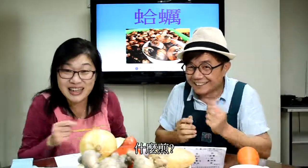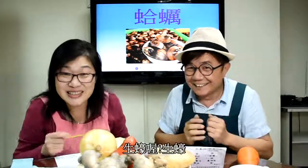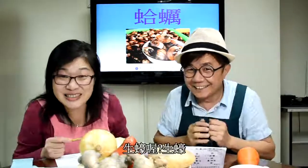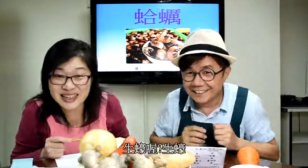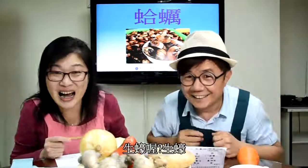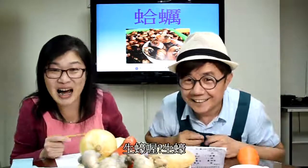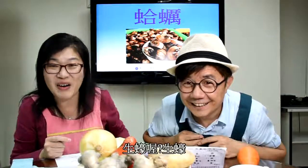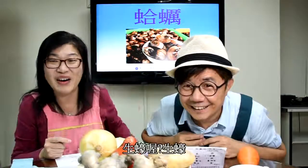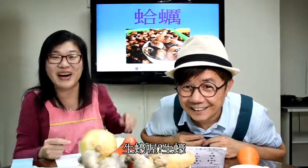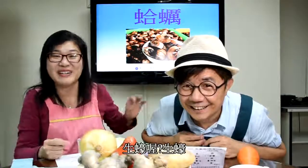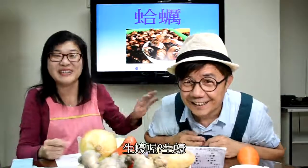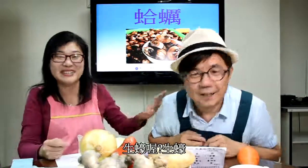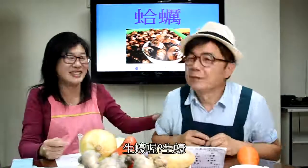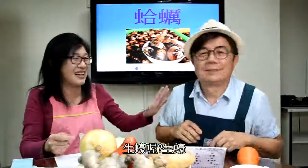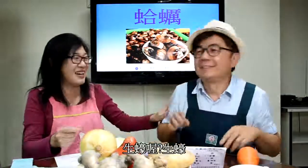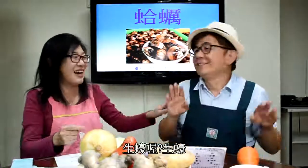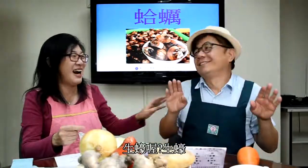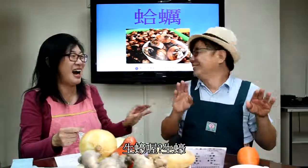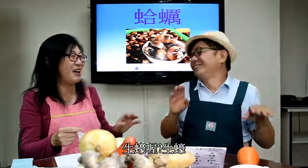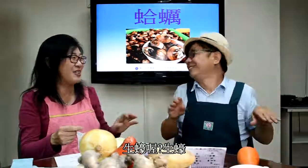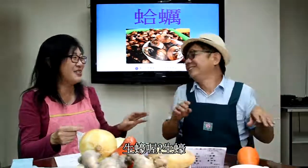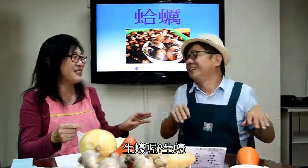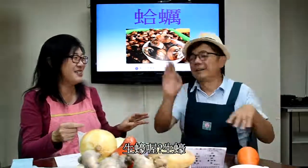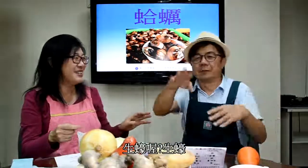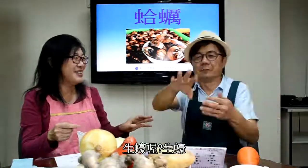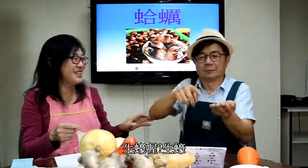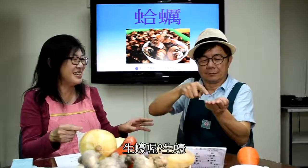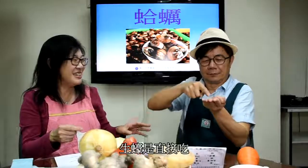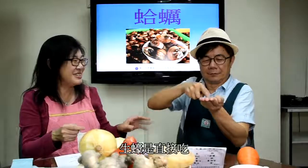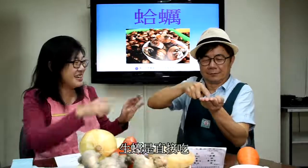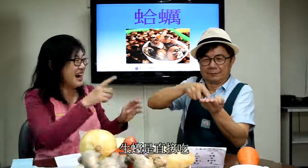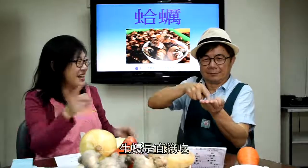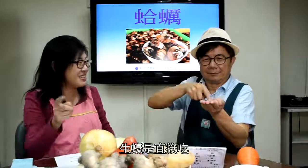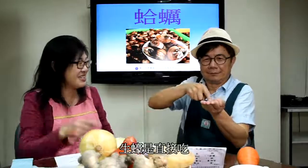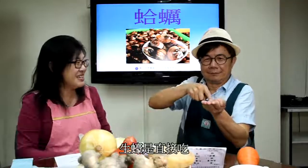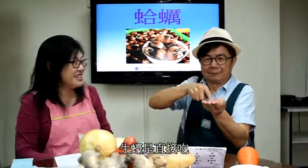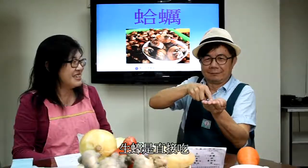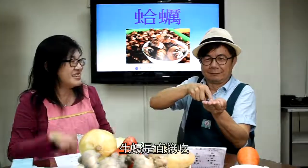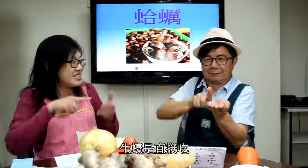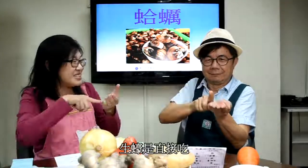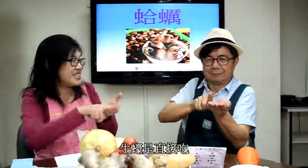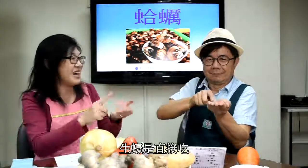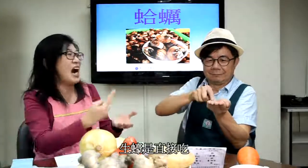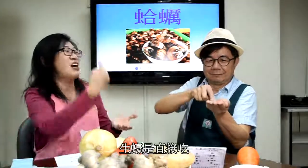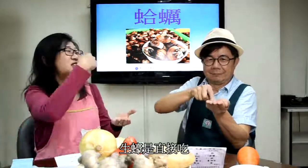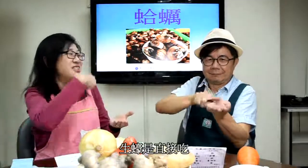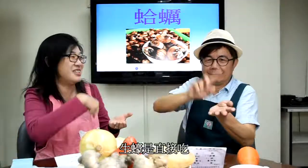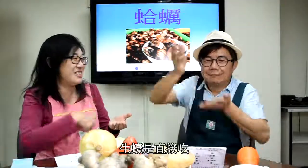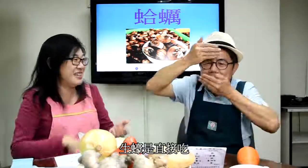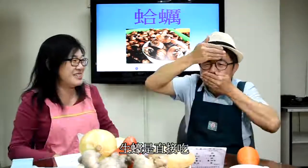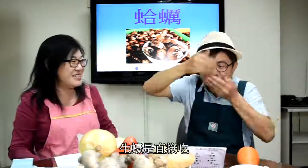生蚝哦，生蚝，生蚝是，生蚝是直接吃，